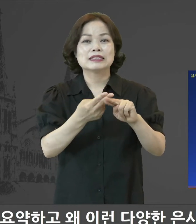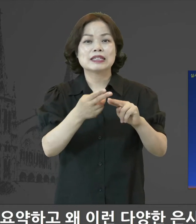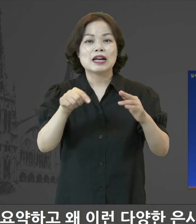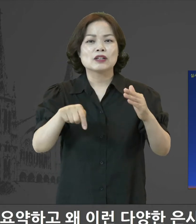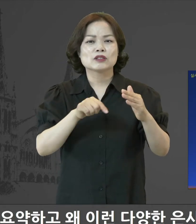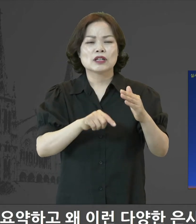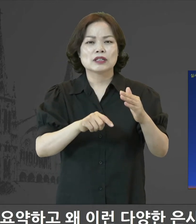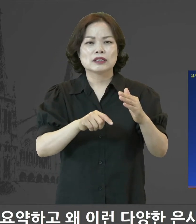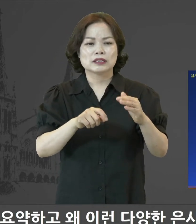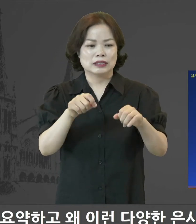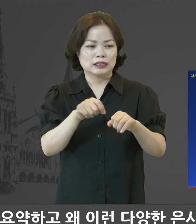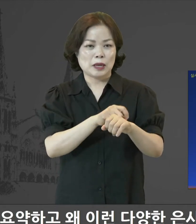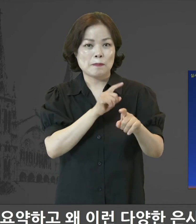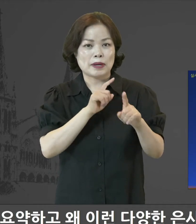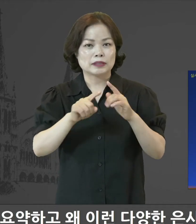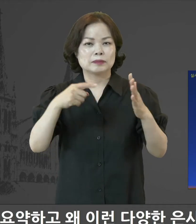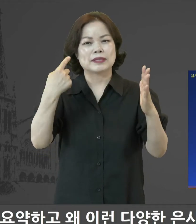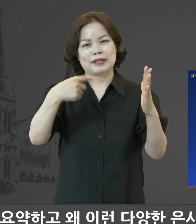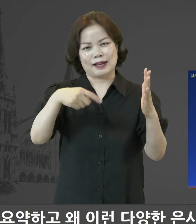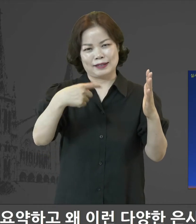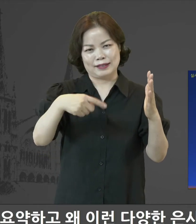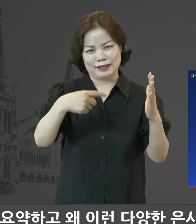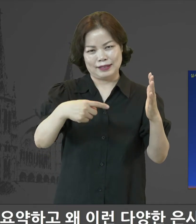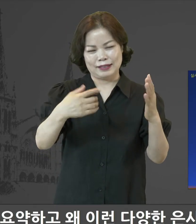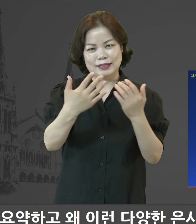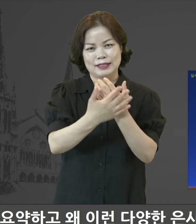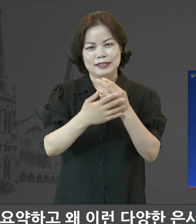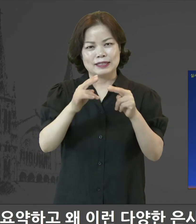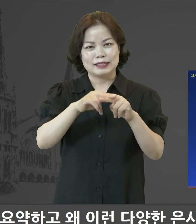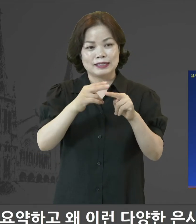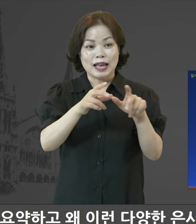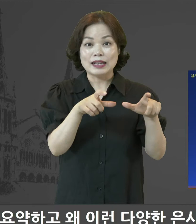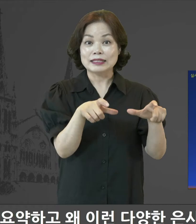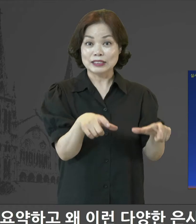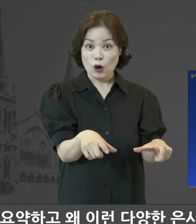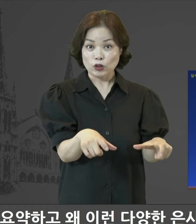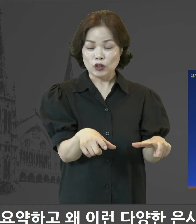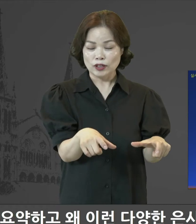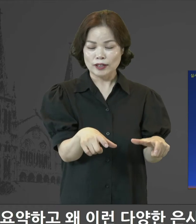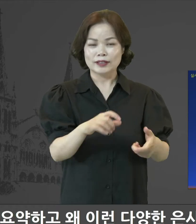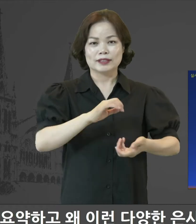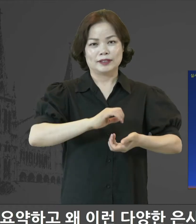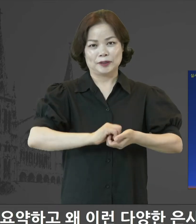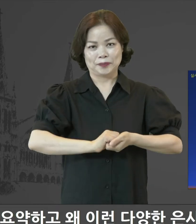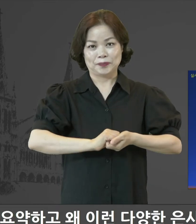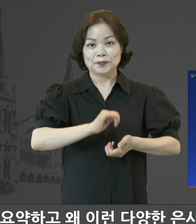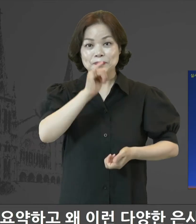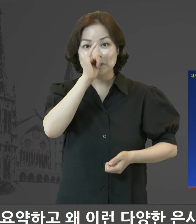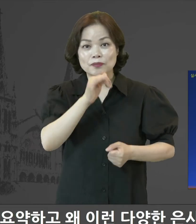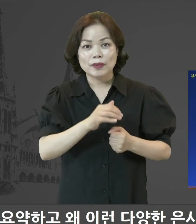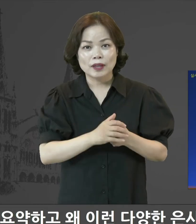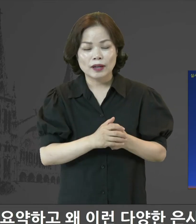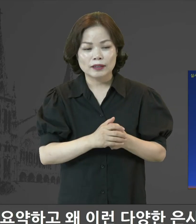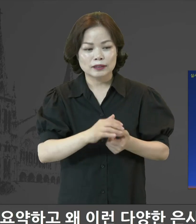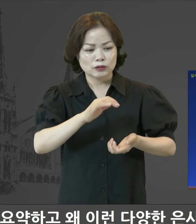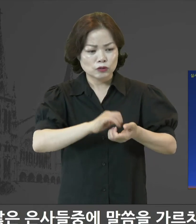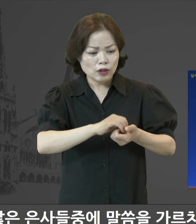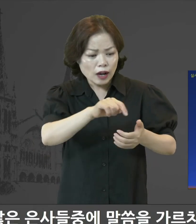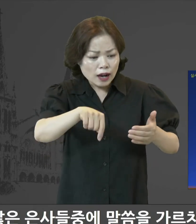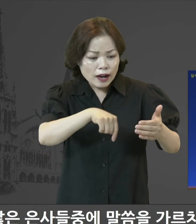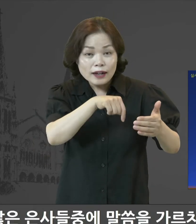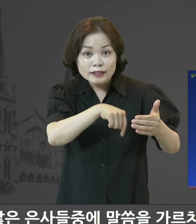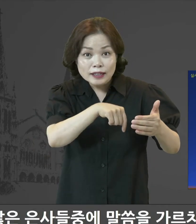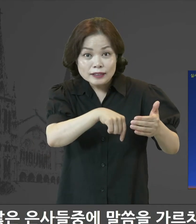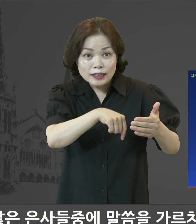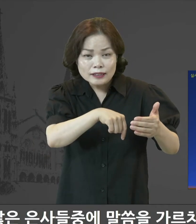이것은 말씀을 가르치는 은사들 한 영역에 국한해 봤는데, 그렇게 영역을 국한해 보니까 또 그